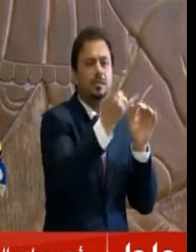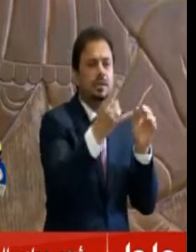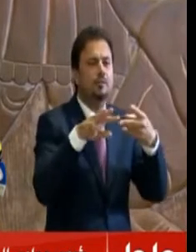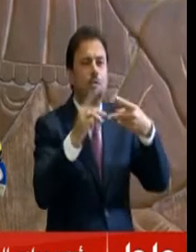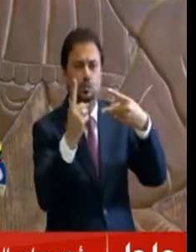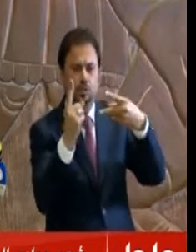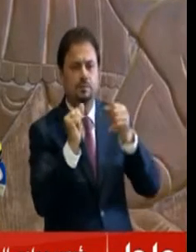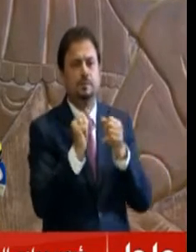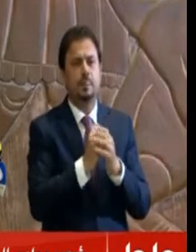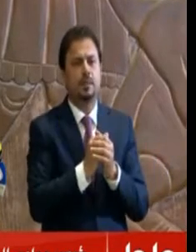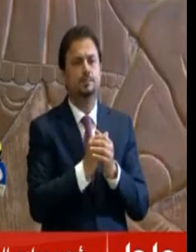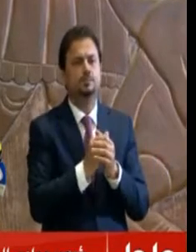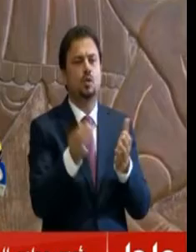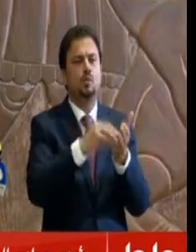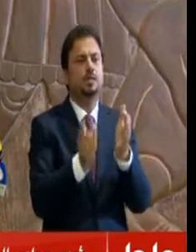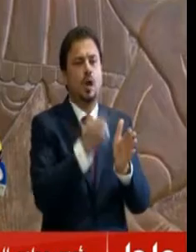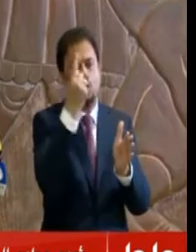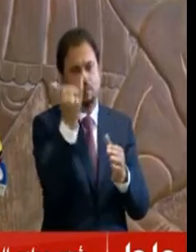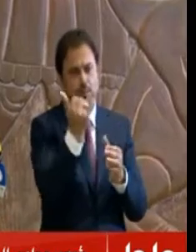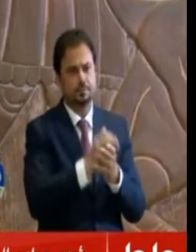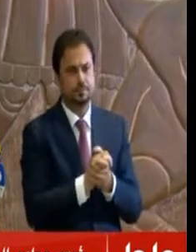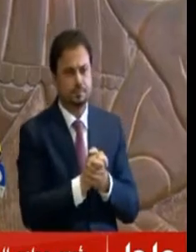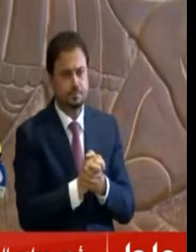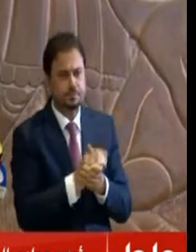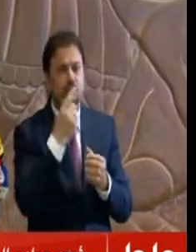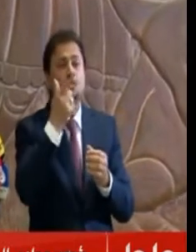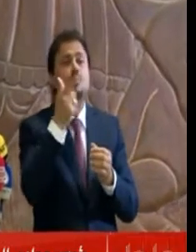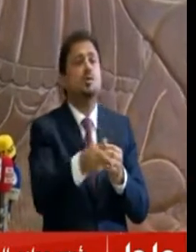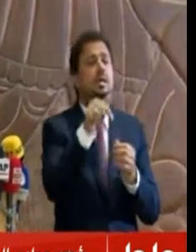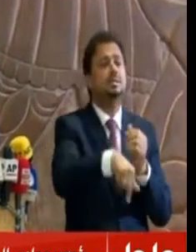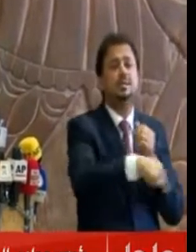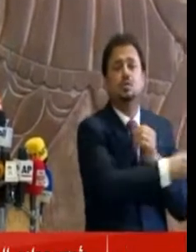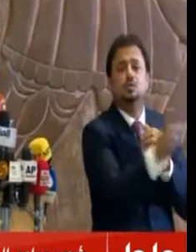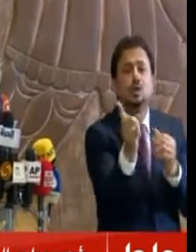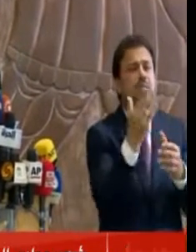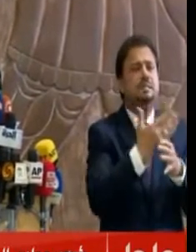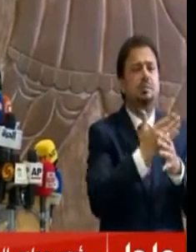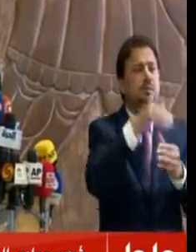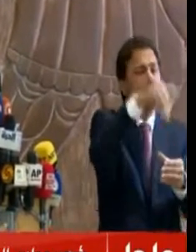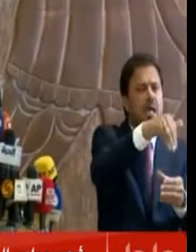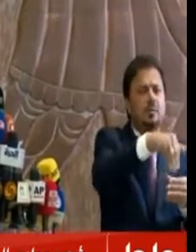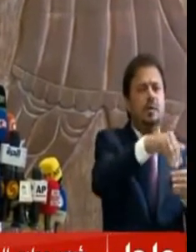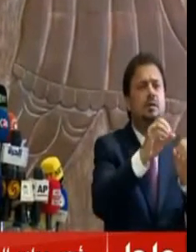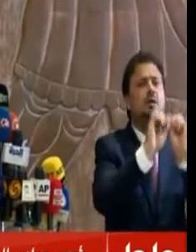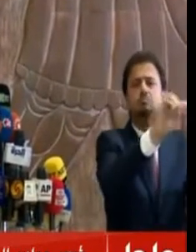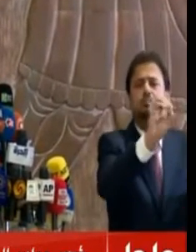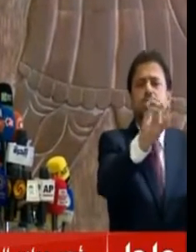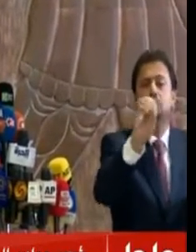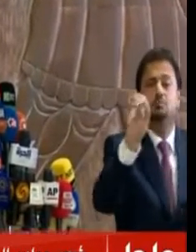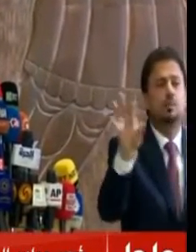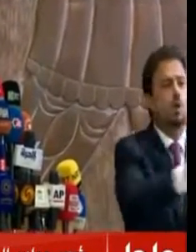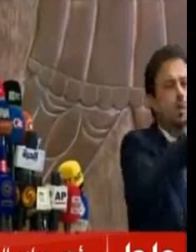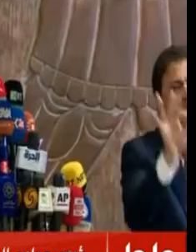5 إلى 11/10/2021 وعلى النحو الآتي: أولا، تم توزيع جميع مواد الاقتراع على مراكز